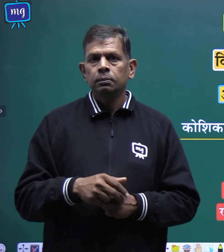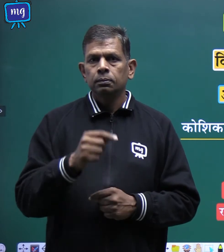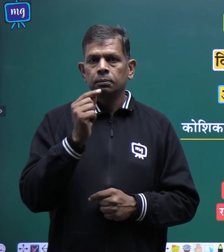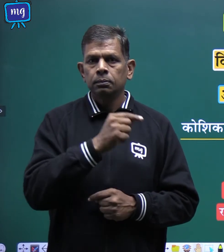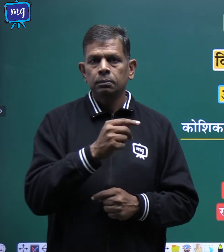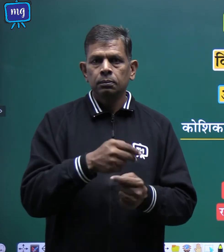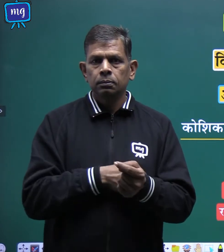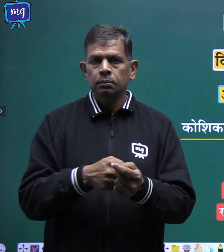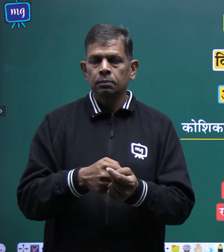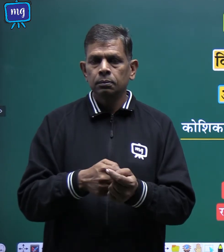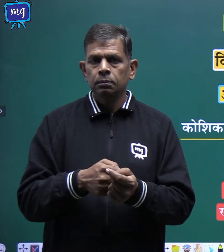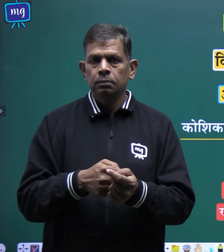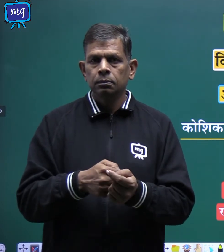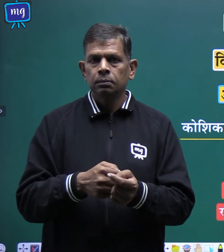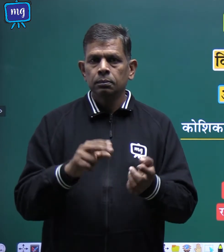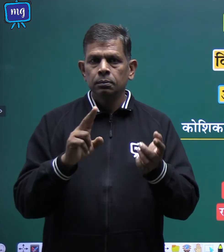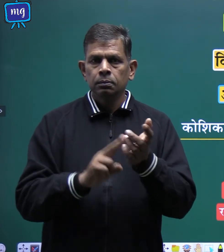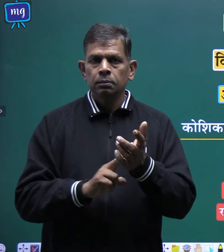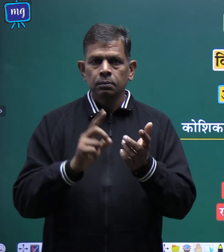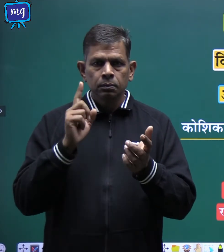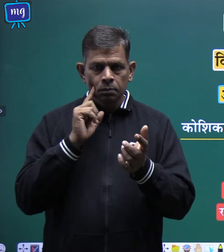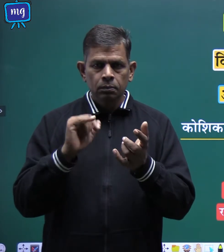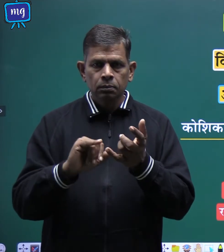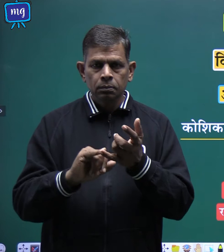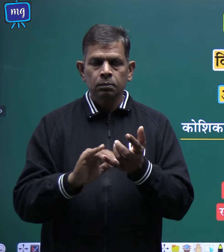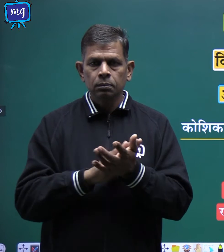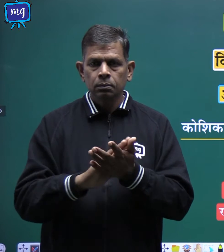मेरा नाम निशी अरोड़ा है